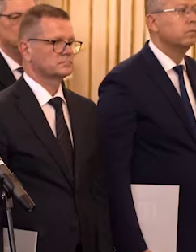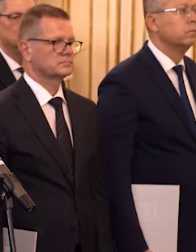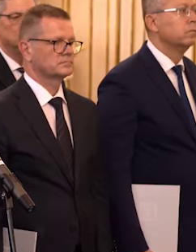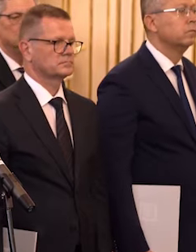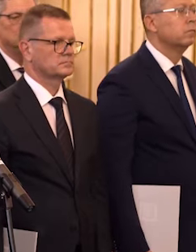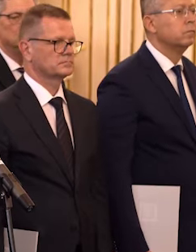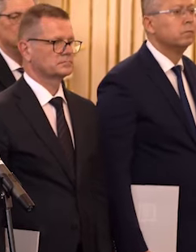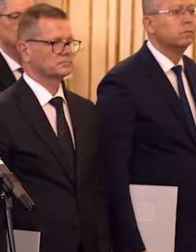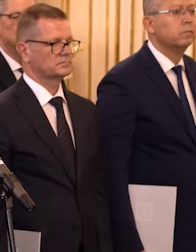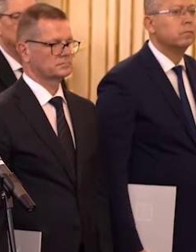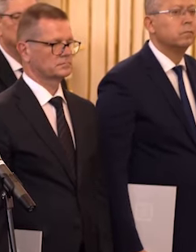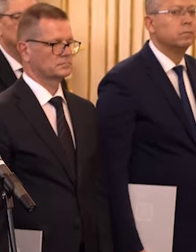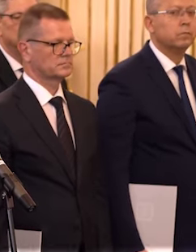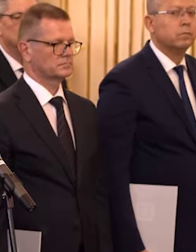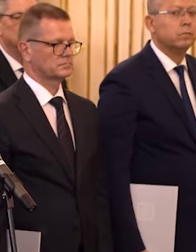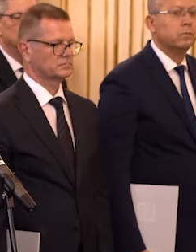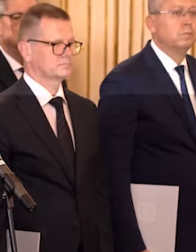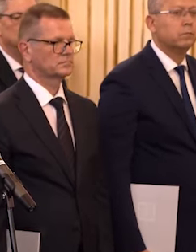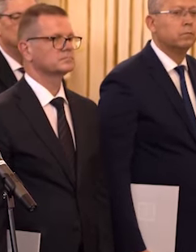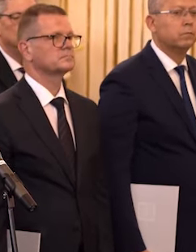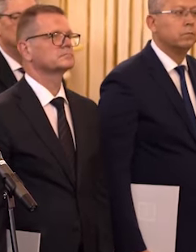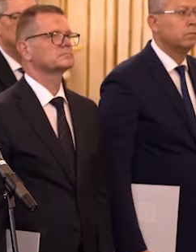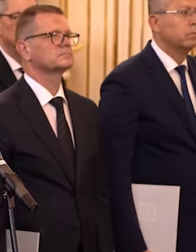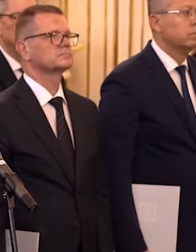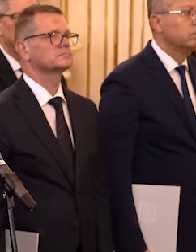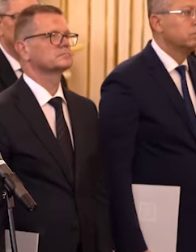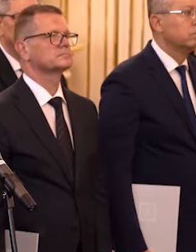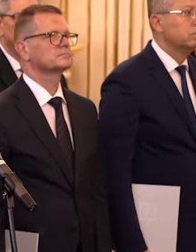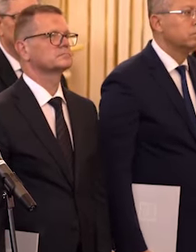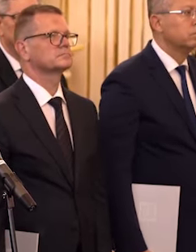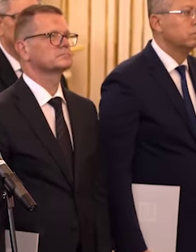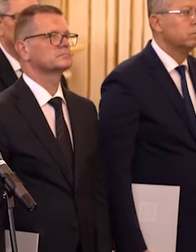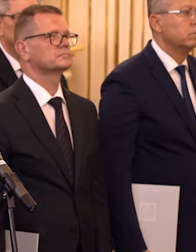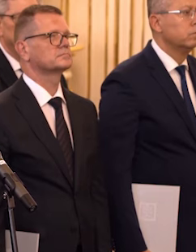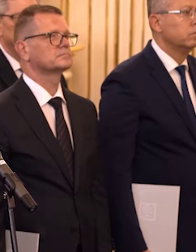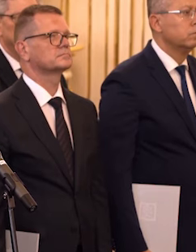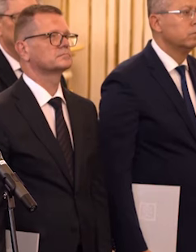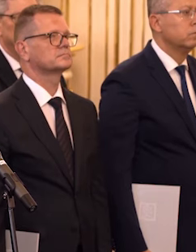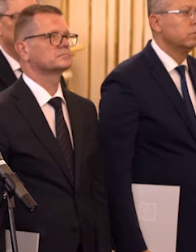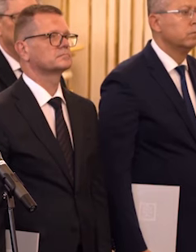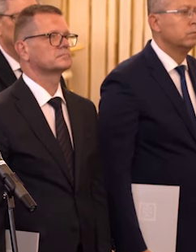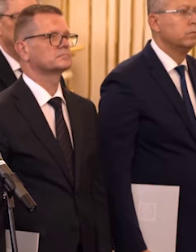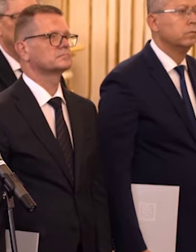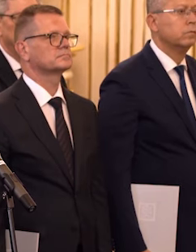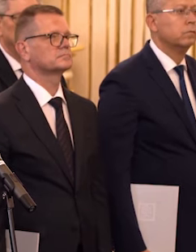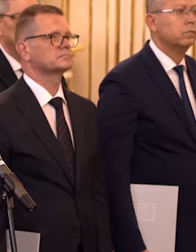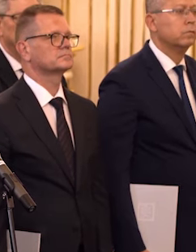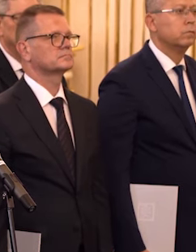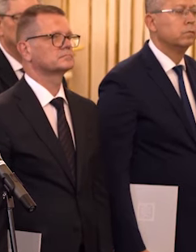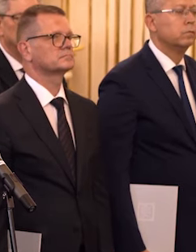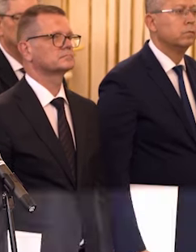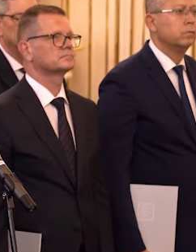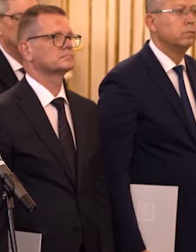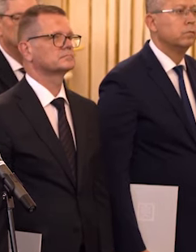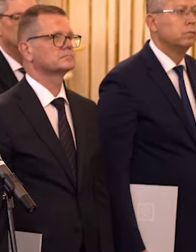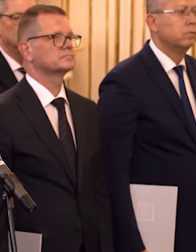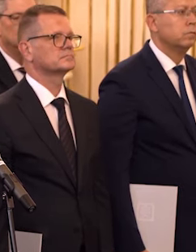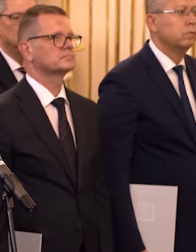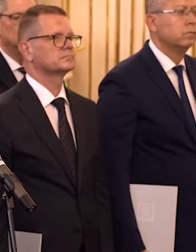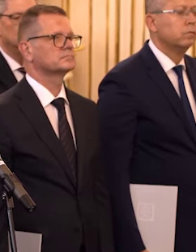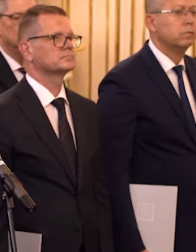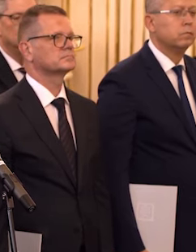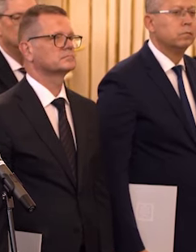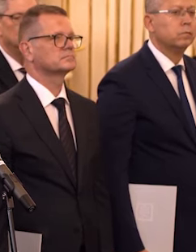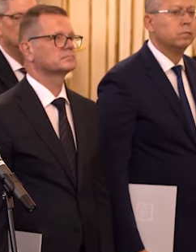chcem za vládu Slovenskej republiky prislúbiť, že budeme konštruktívnou vládou, vládou, ktorá sa pokúsi s tou cestou, ktorou sa